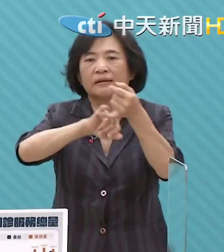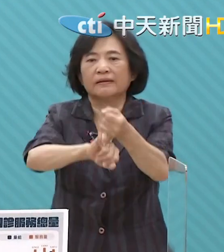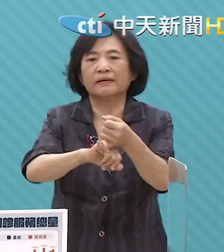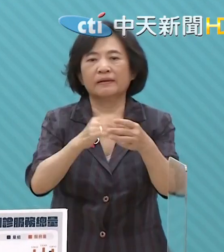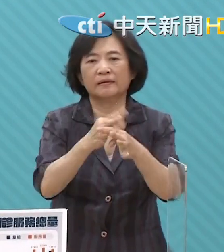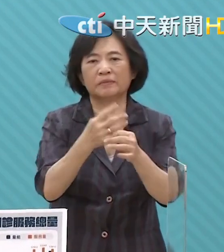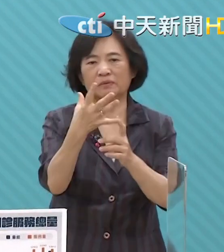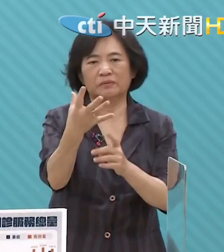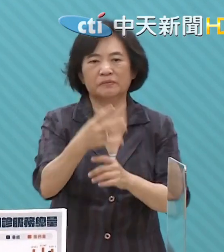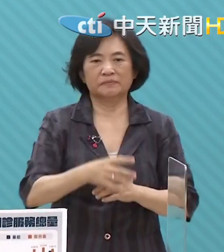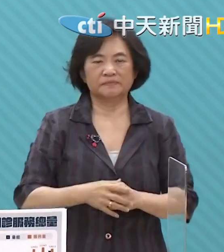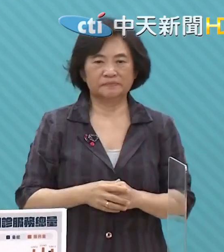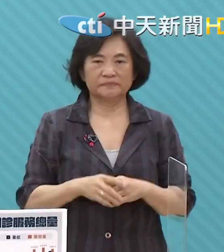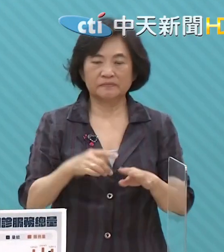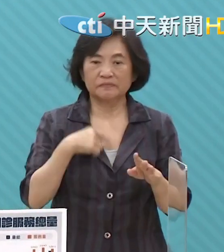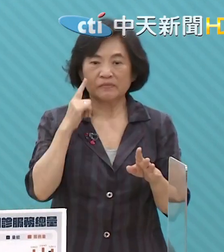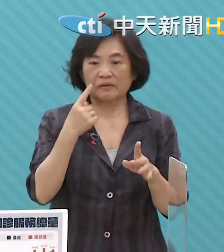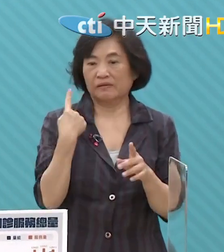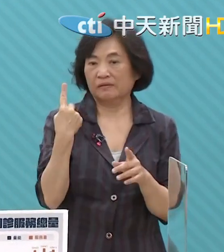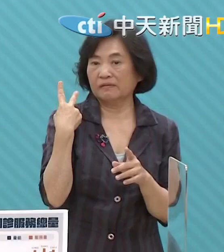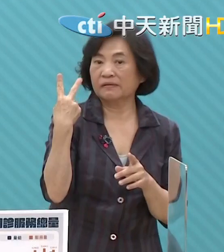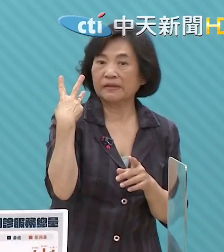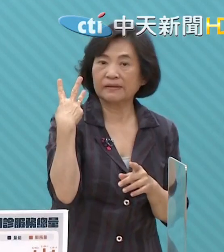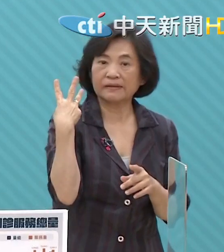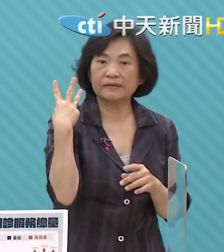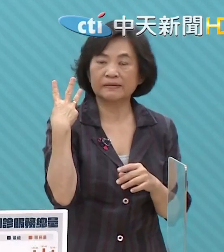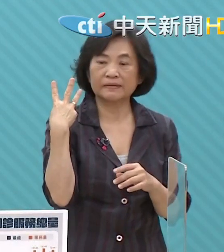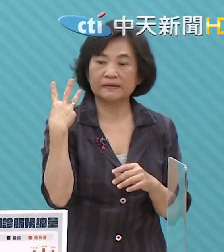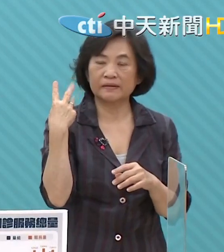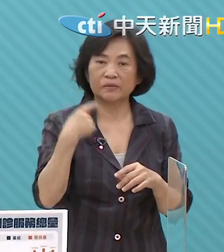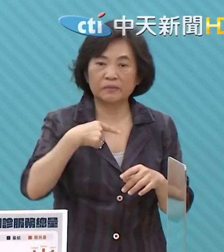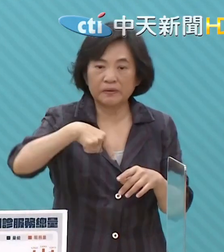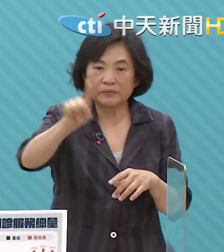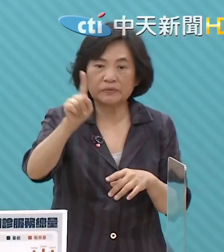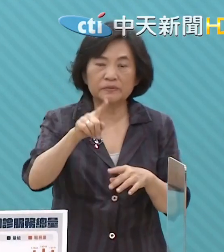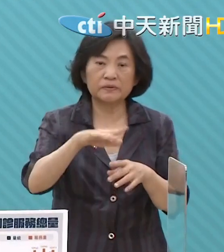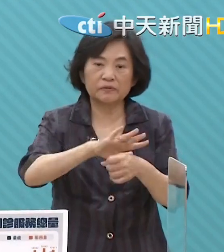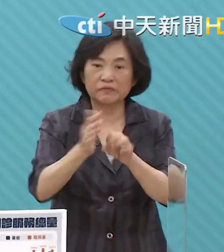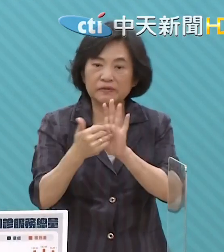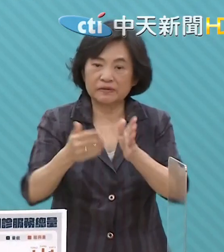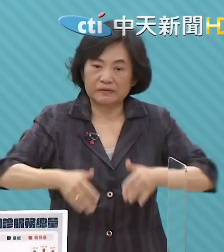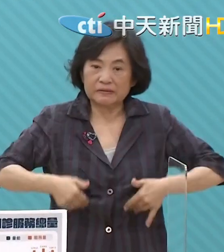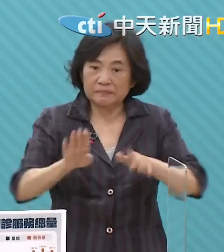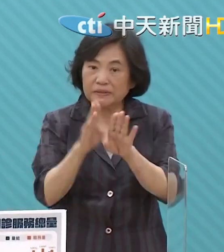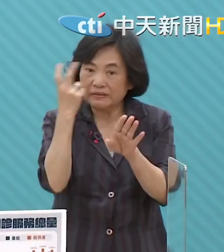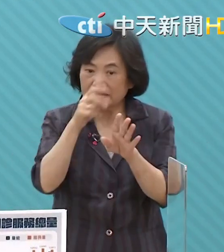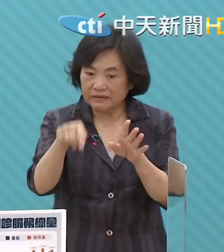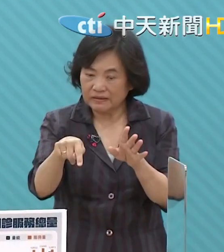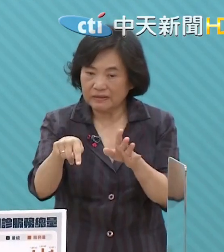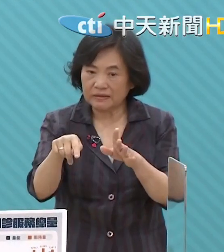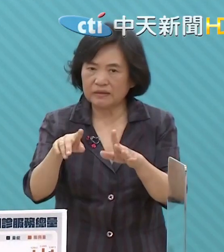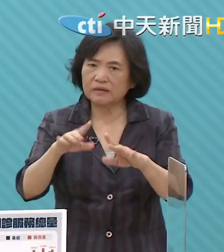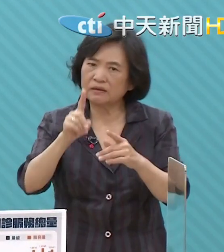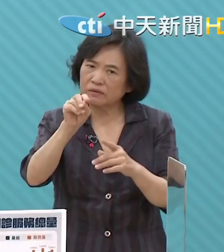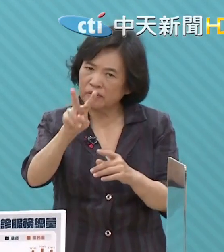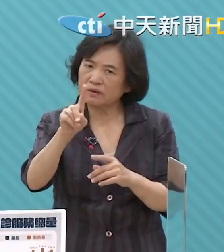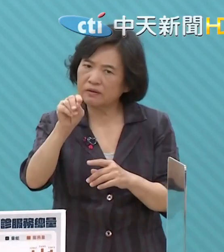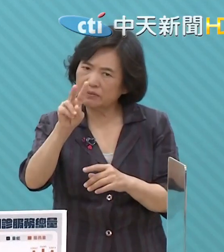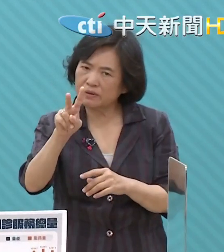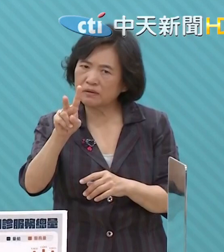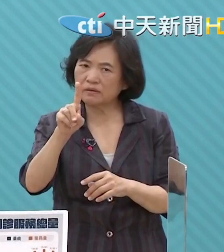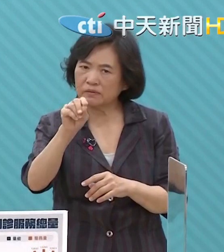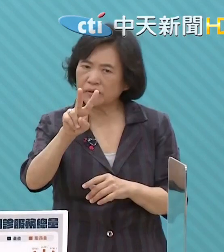来哦，在过去3天，你知道哈。我们实际到防疫急门诊去用的哈，去使用的，